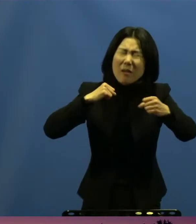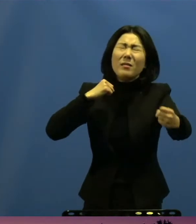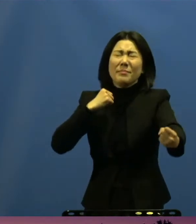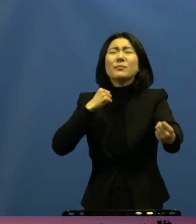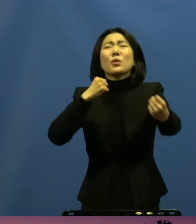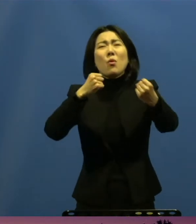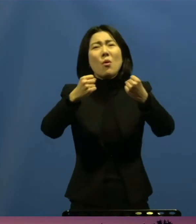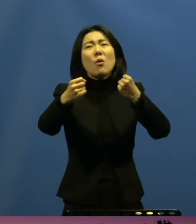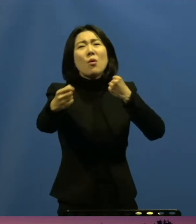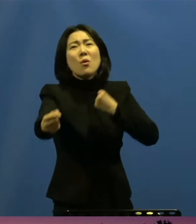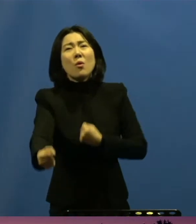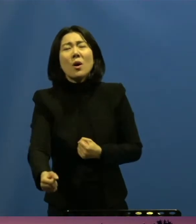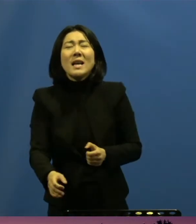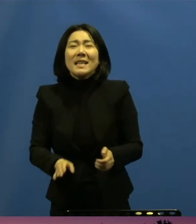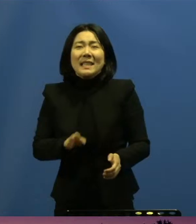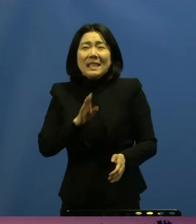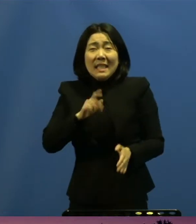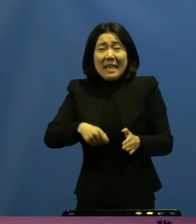조롱하여도